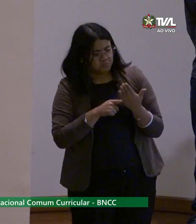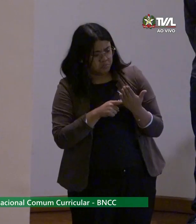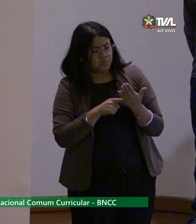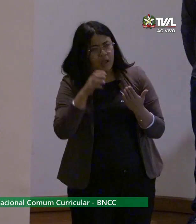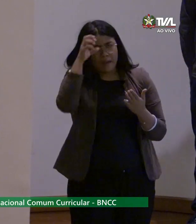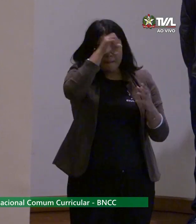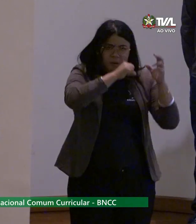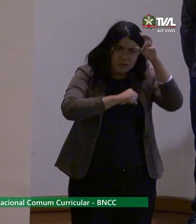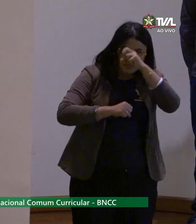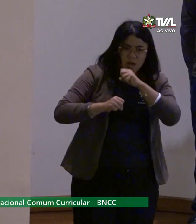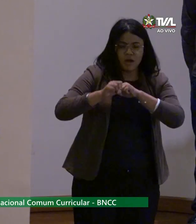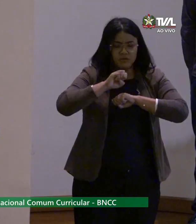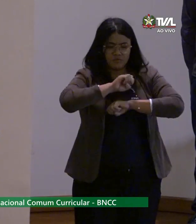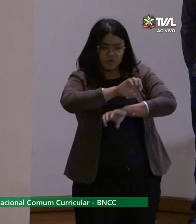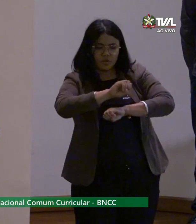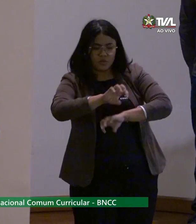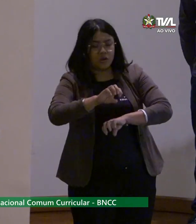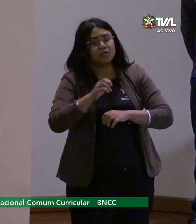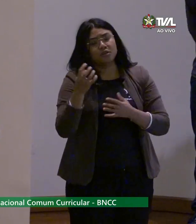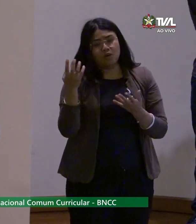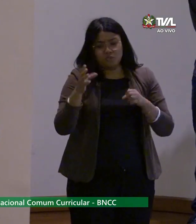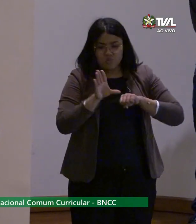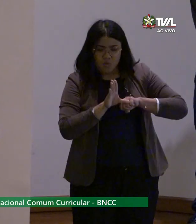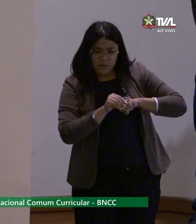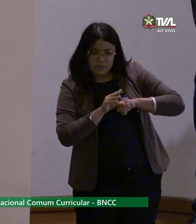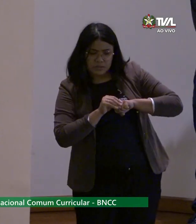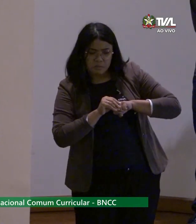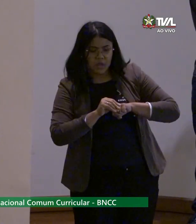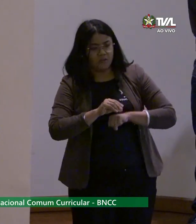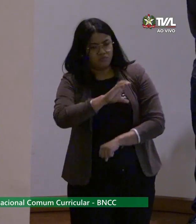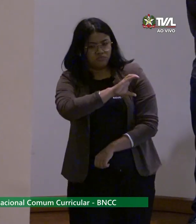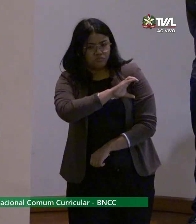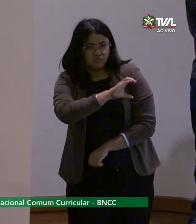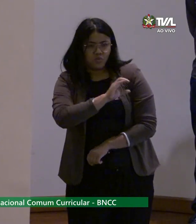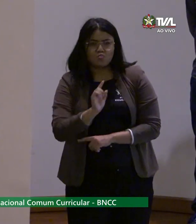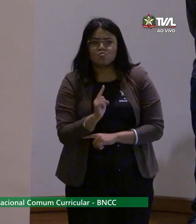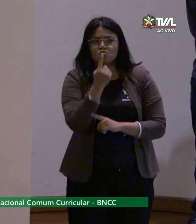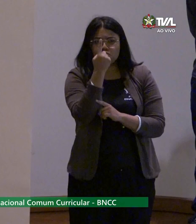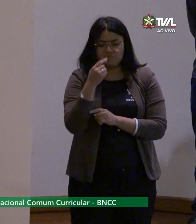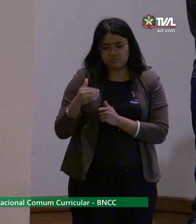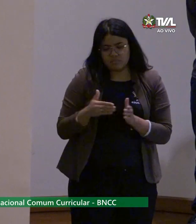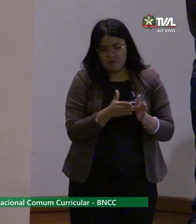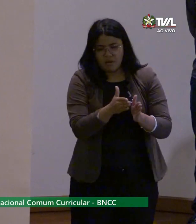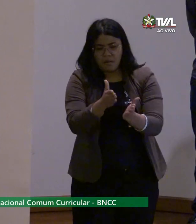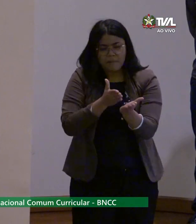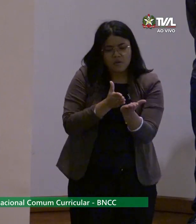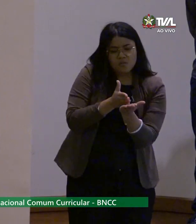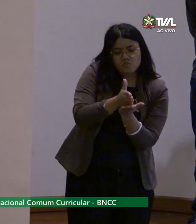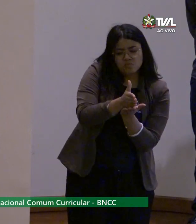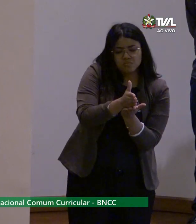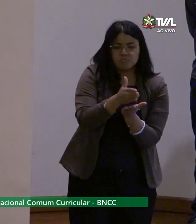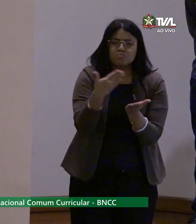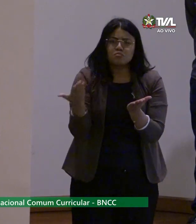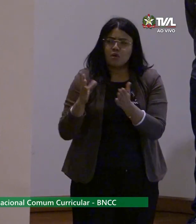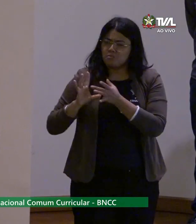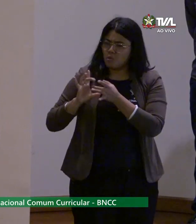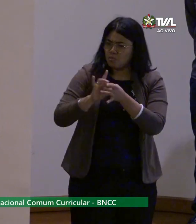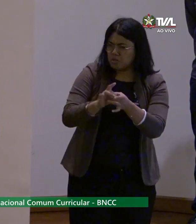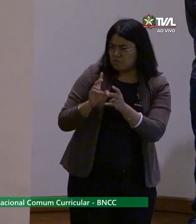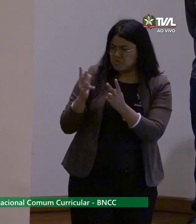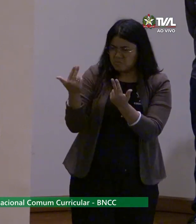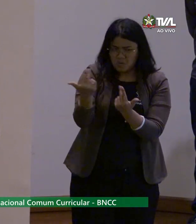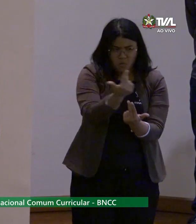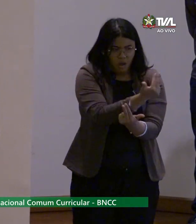aprendizagem educação conhecimento educação infantil o único caminho mas e os contextos são